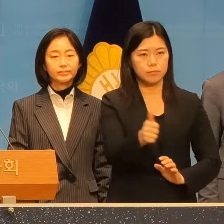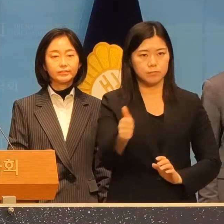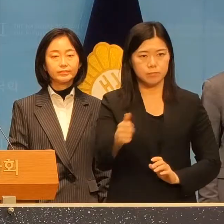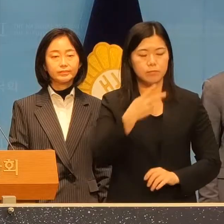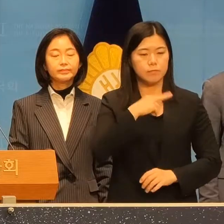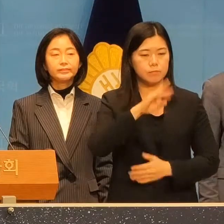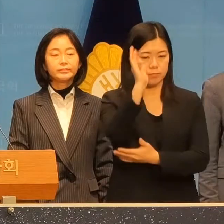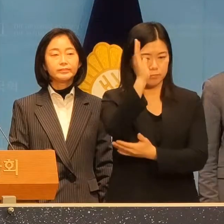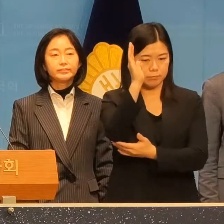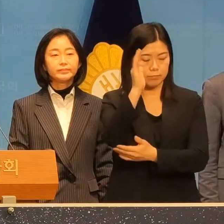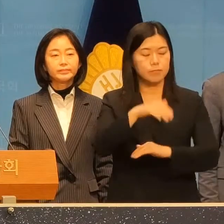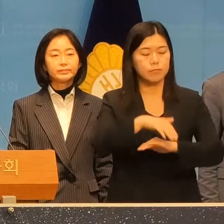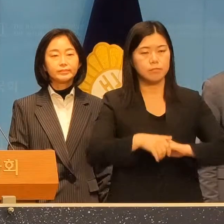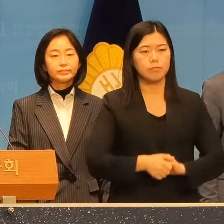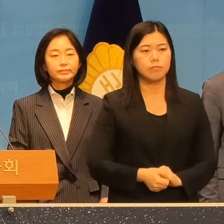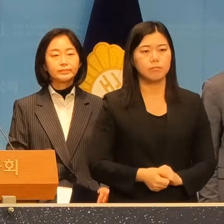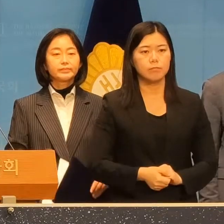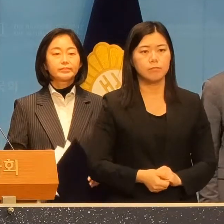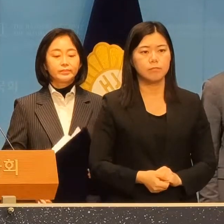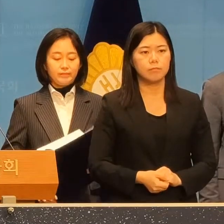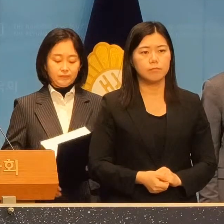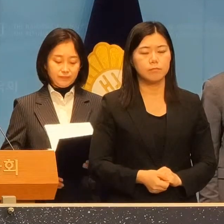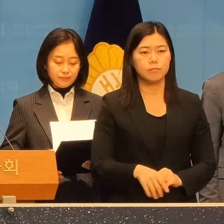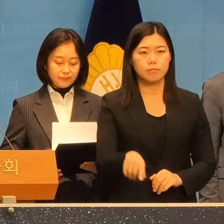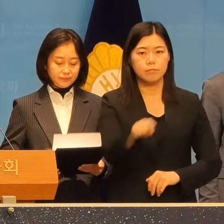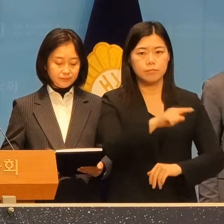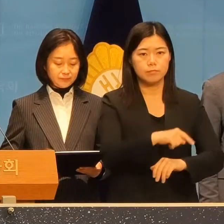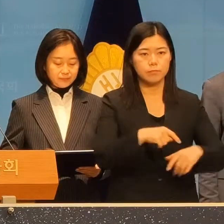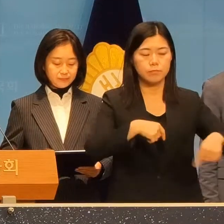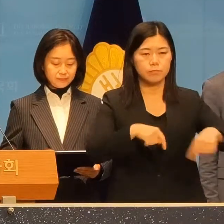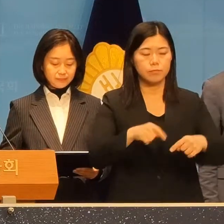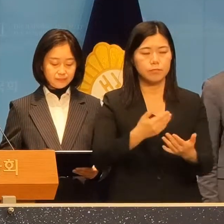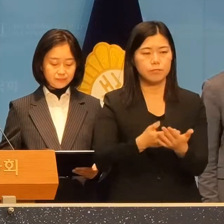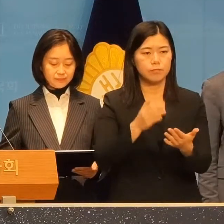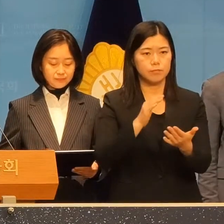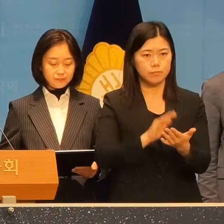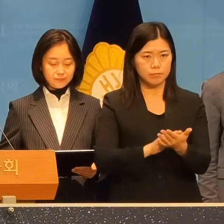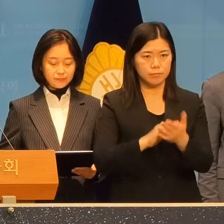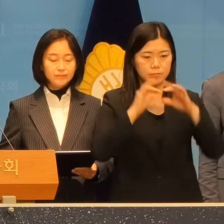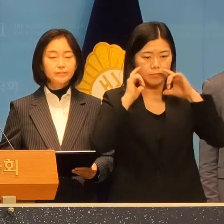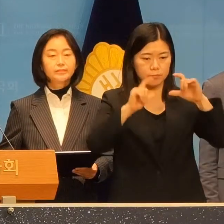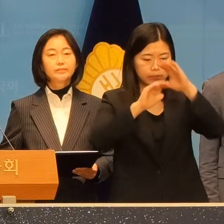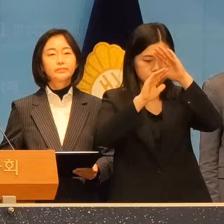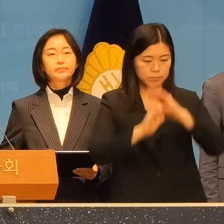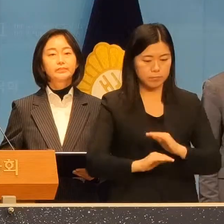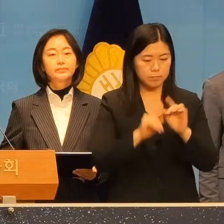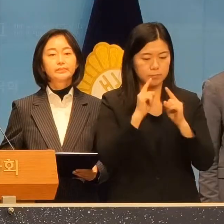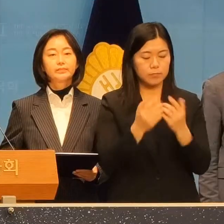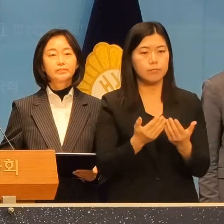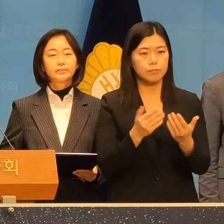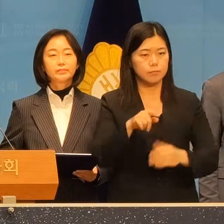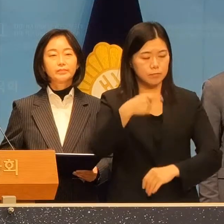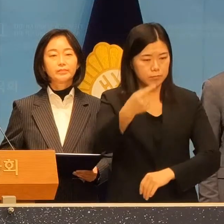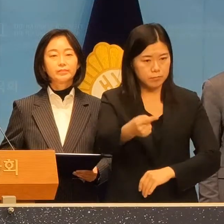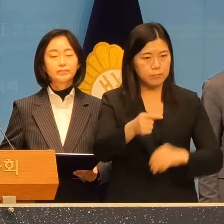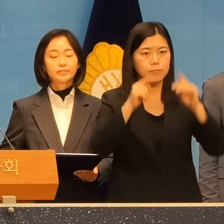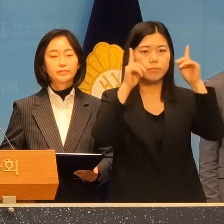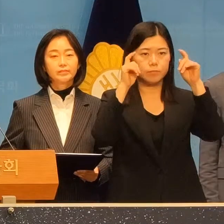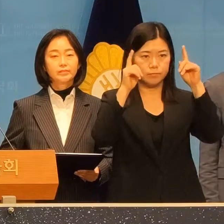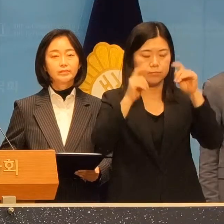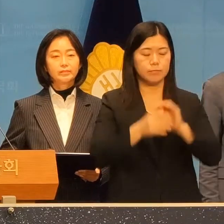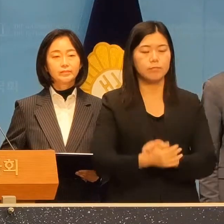발언할 예정입니다. 이후 개혁진보사당 정치개혁 연석회의 출범 선언문을 낭독한 뒤 사진을